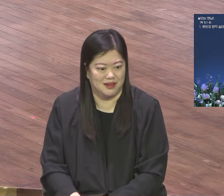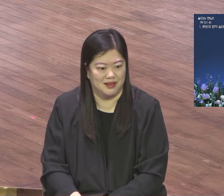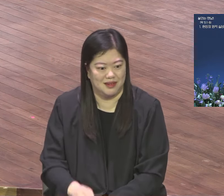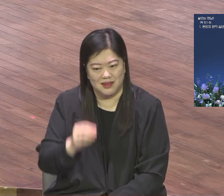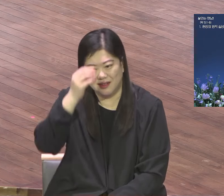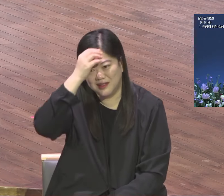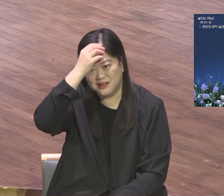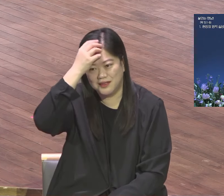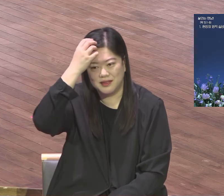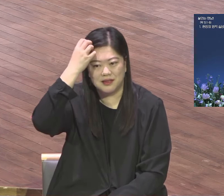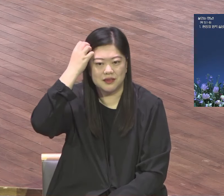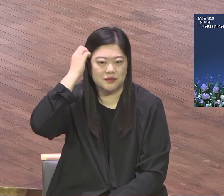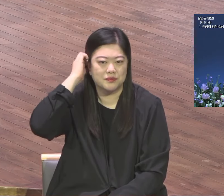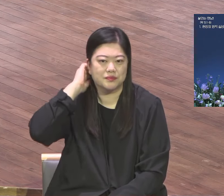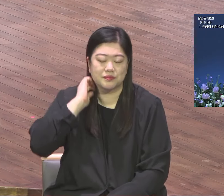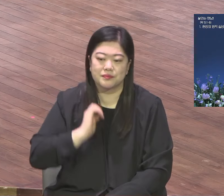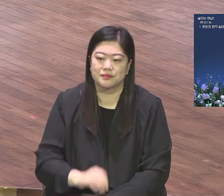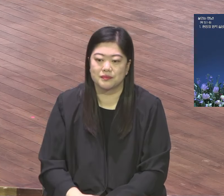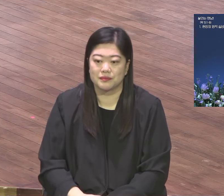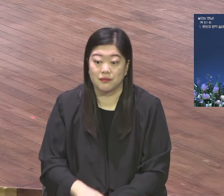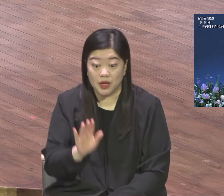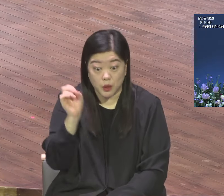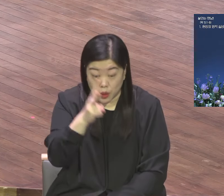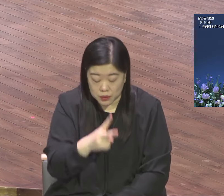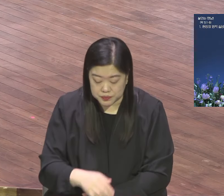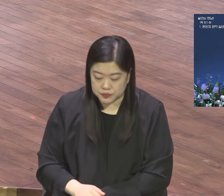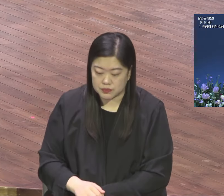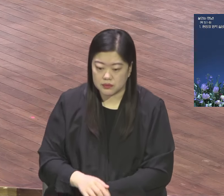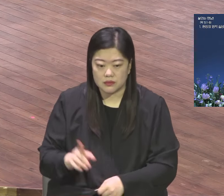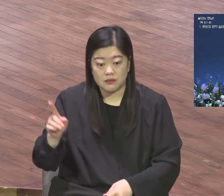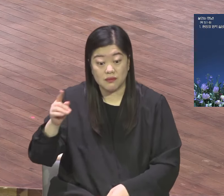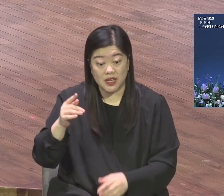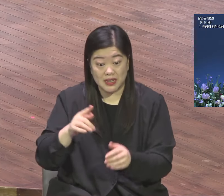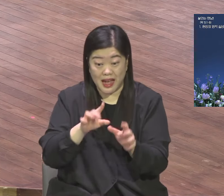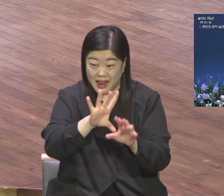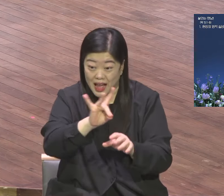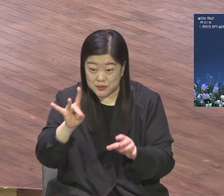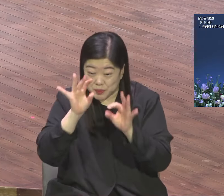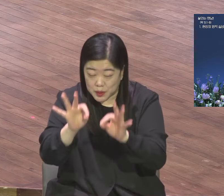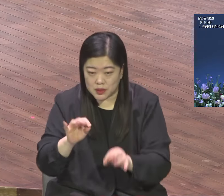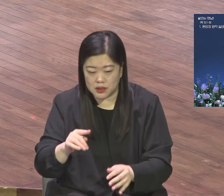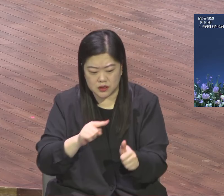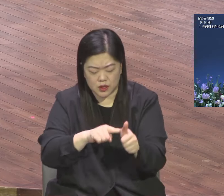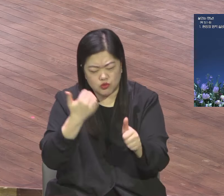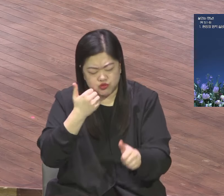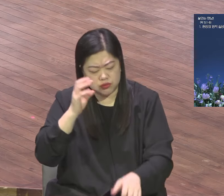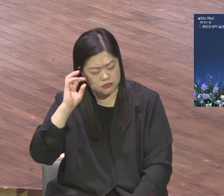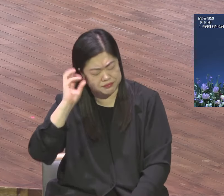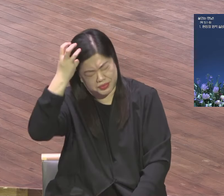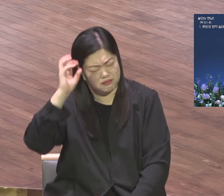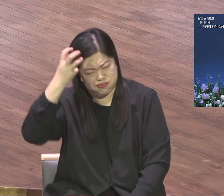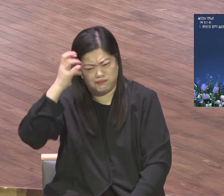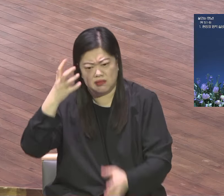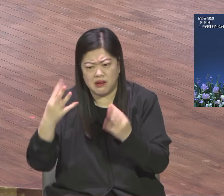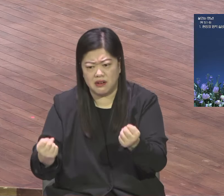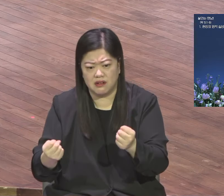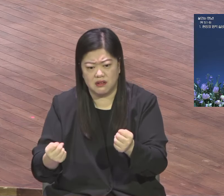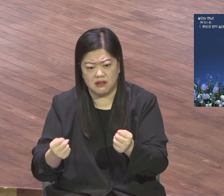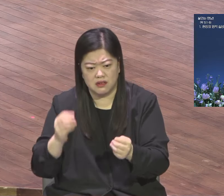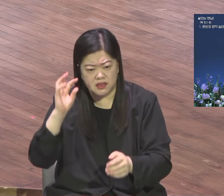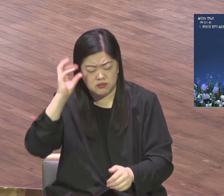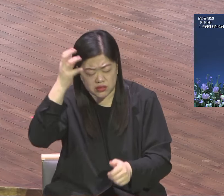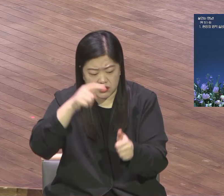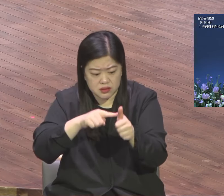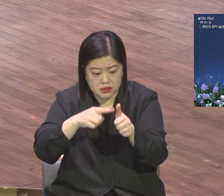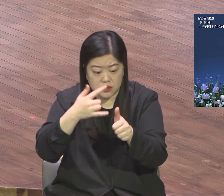이상한 사실은 오히려 엘리트 집안이 이상하죠. 뭐 더 심각한 것이 말해요.